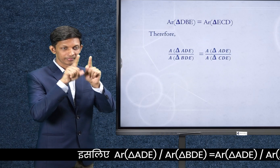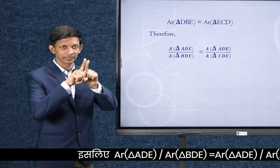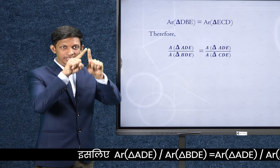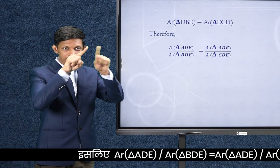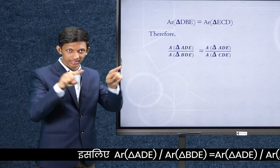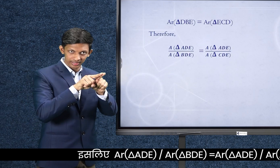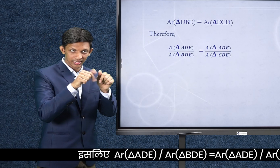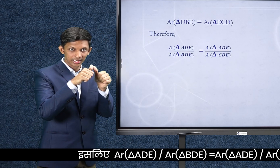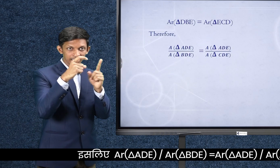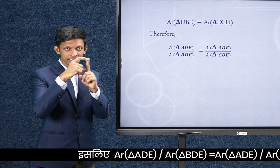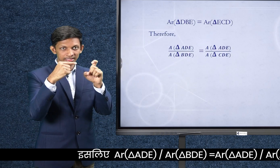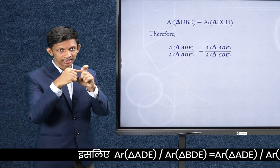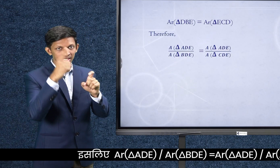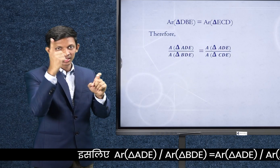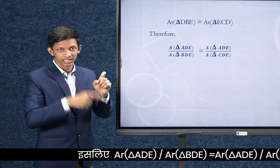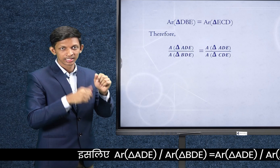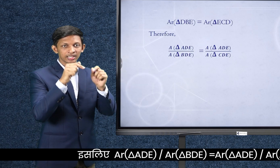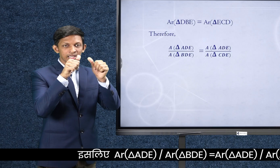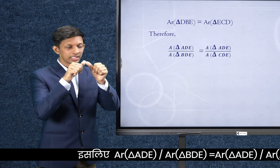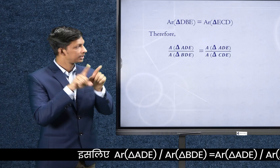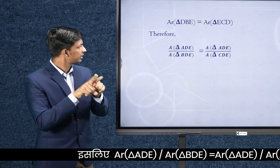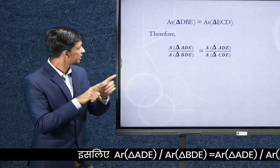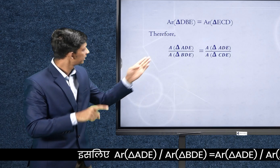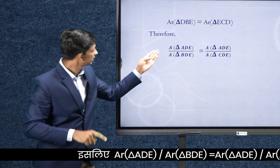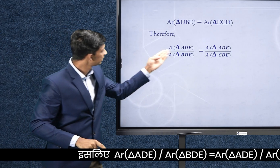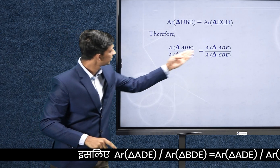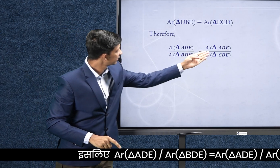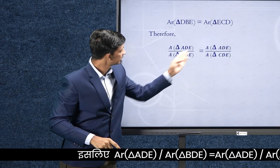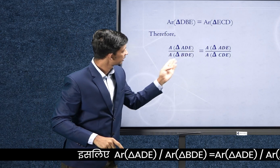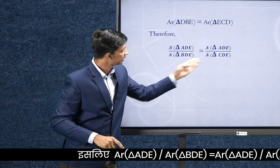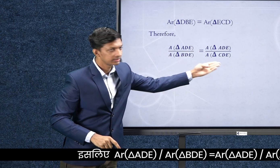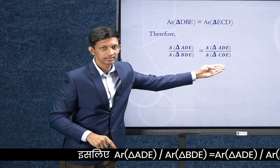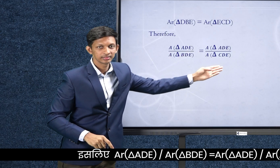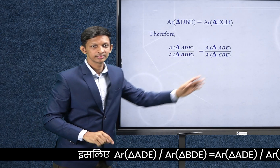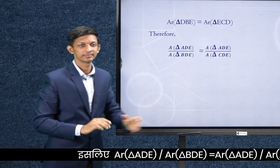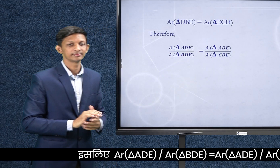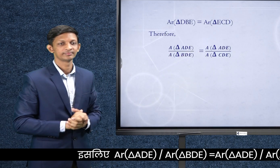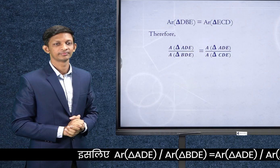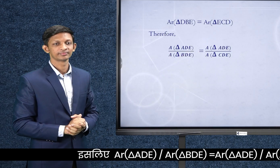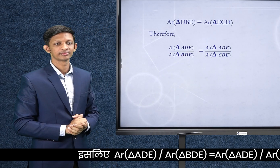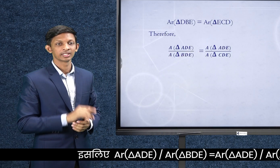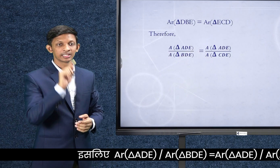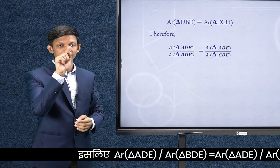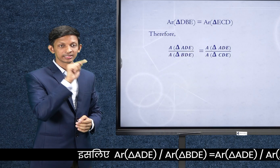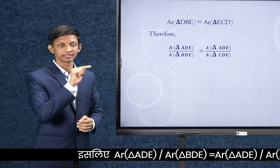of त्रिभुज ADE by A of त्रिभुज BDE is equal A of त्रिभुज